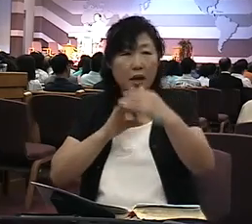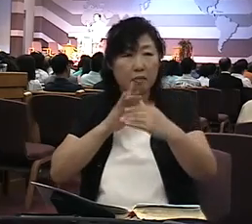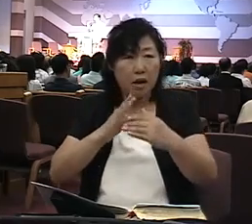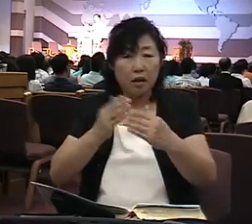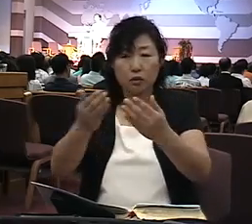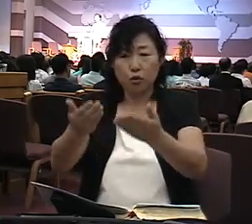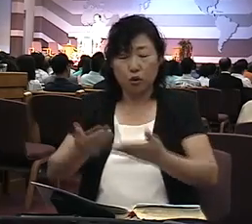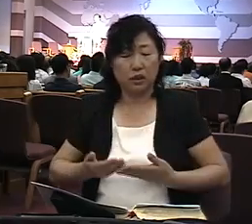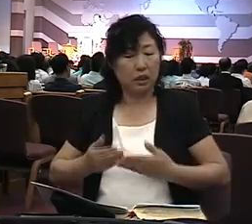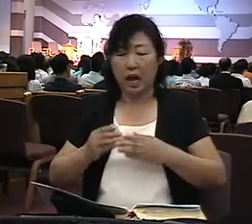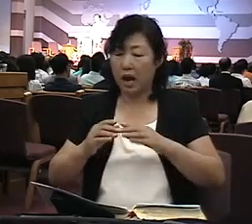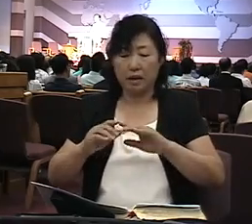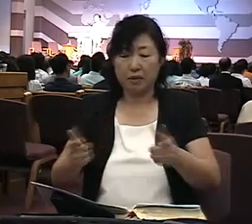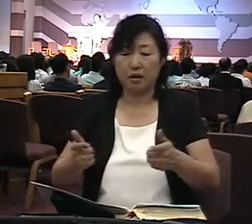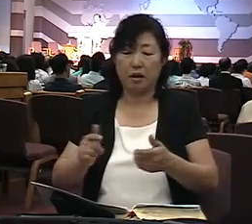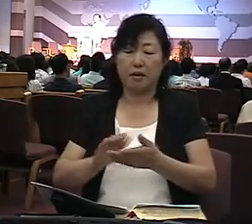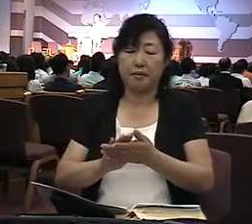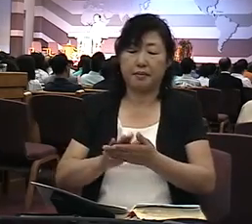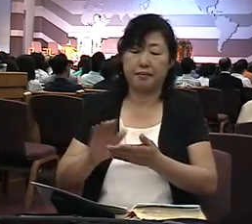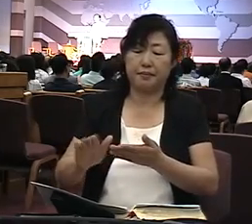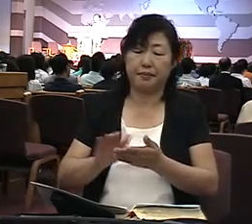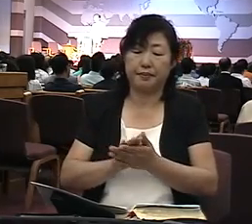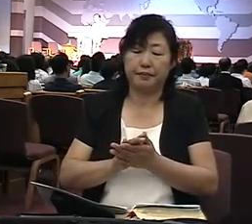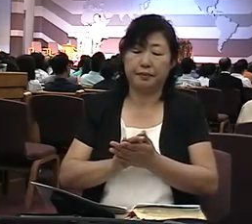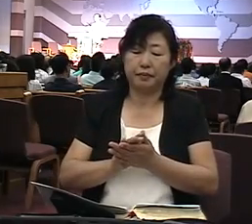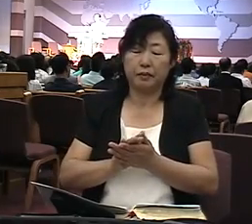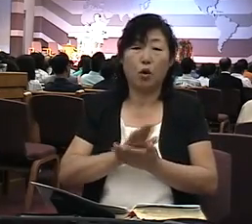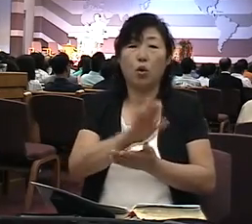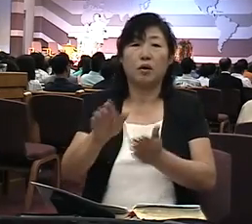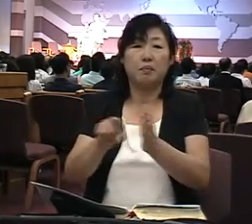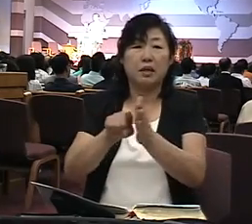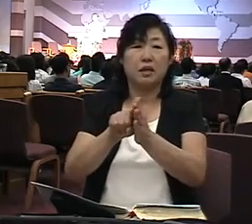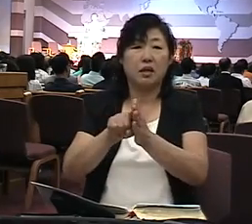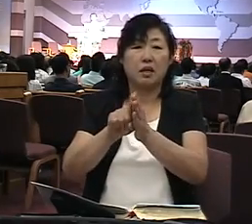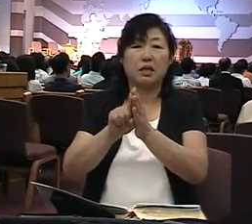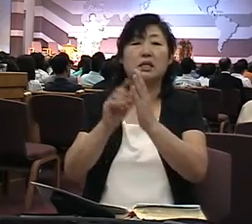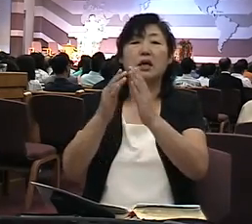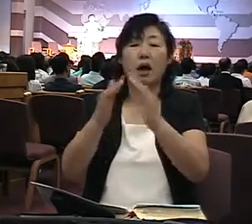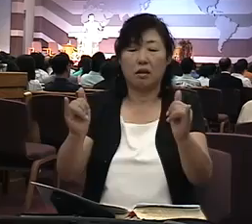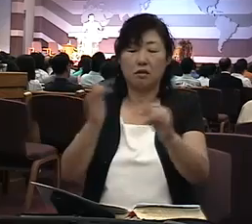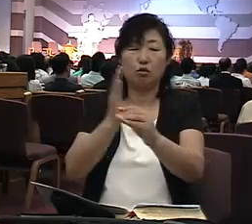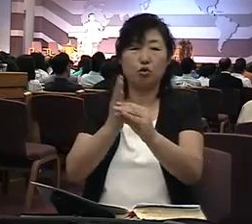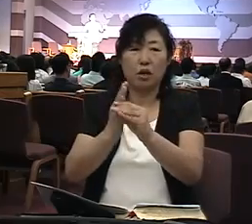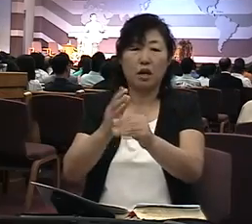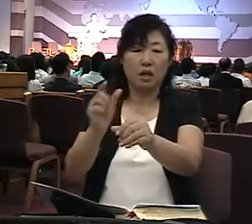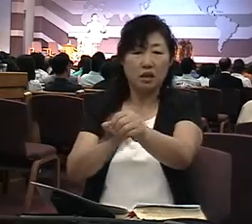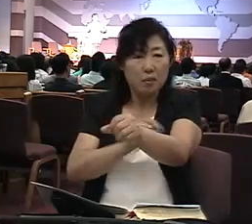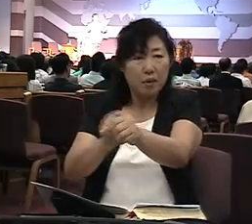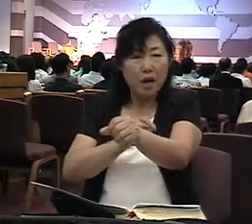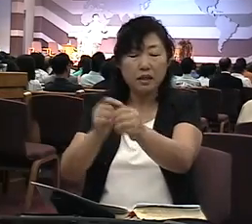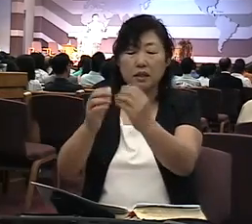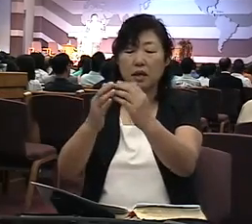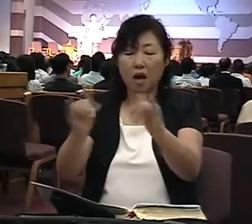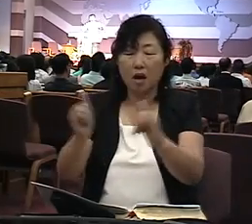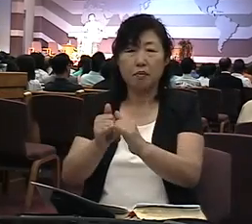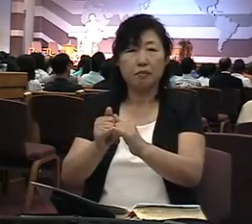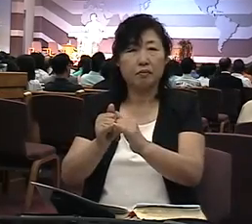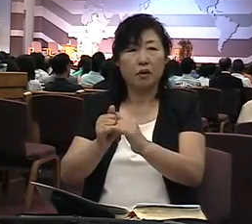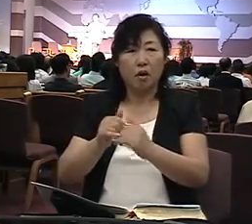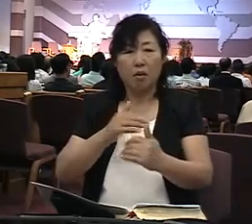주어지는 게 아닙니다. 우리 믿는 자들 중에 특별한 사람들, 여유가 있던가